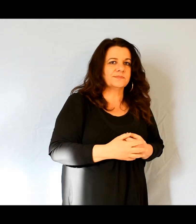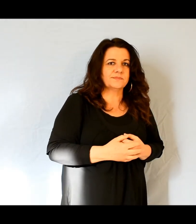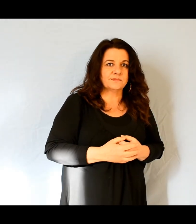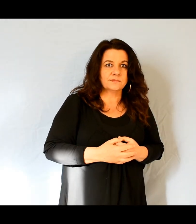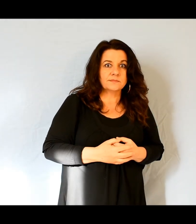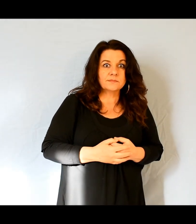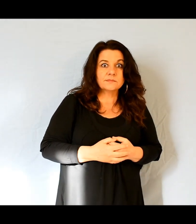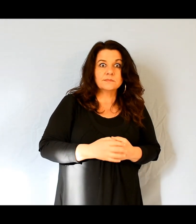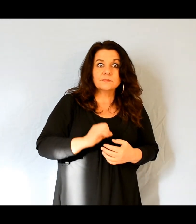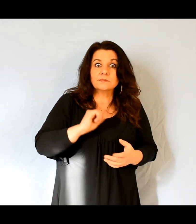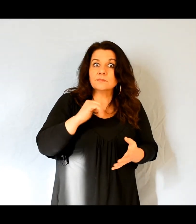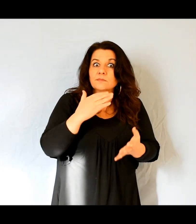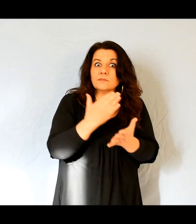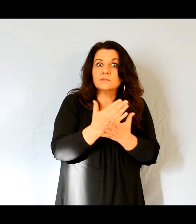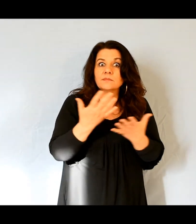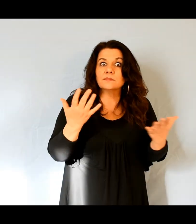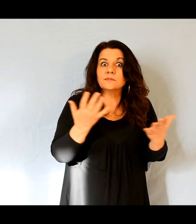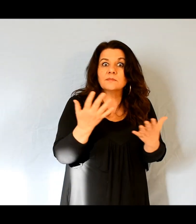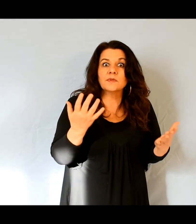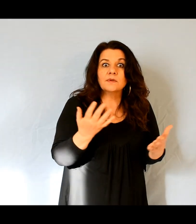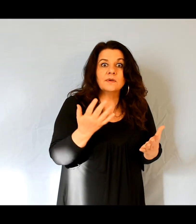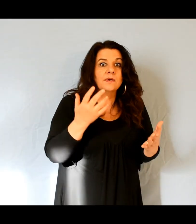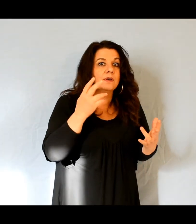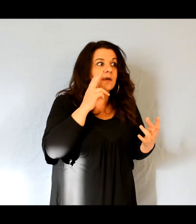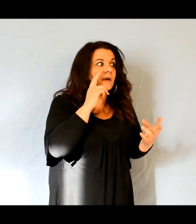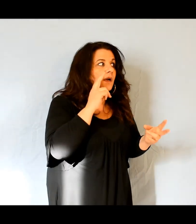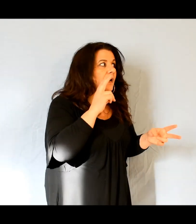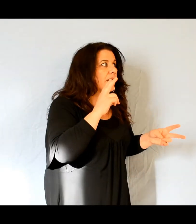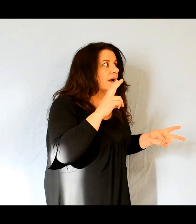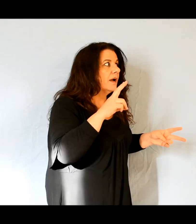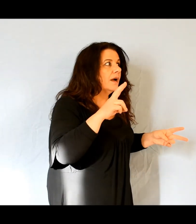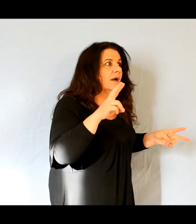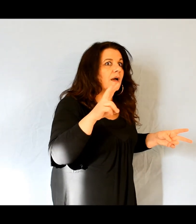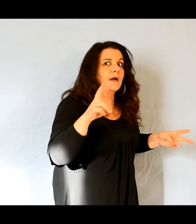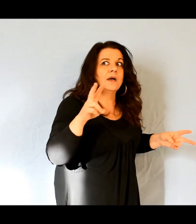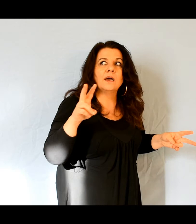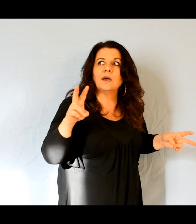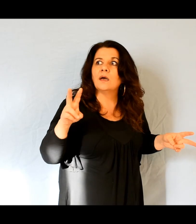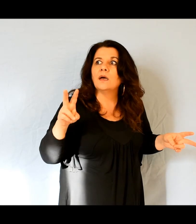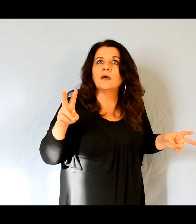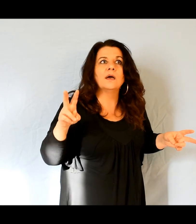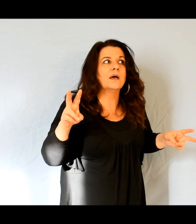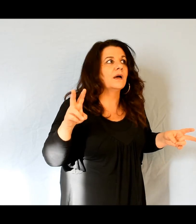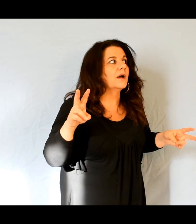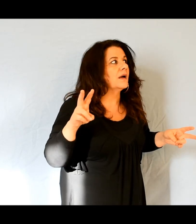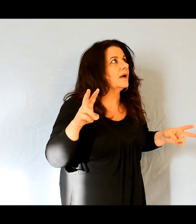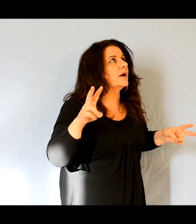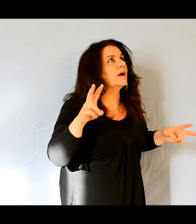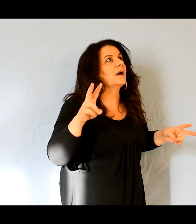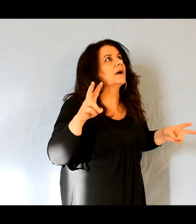Soudain, regardant tout autour, ils ne virent plus que Jésus seul avec eux.